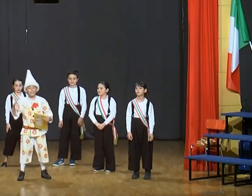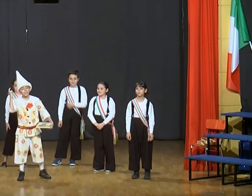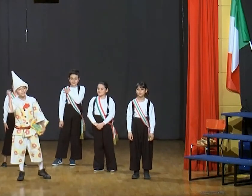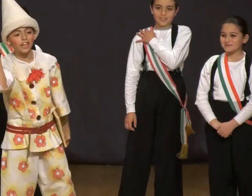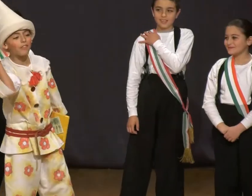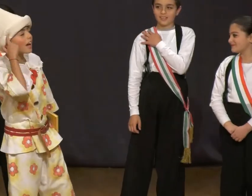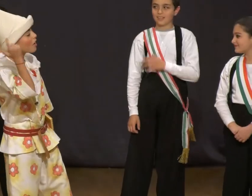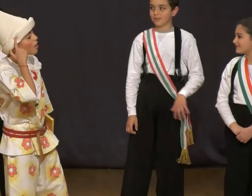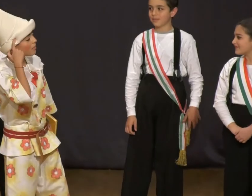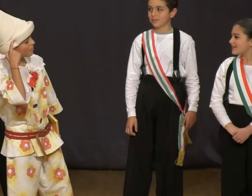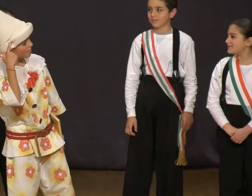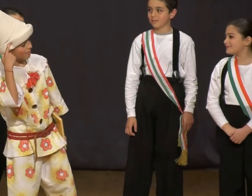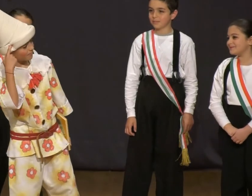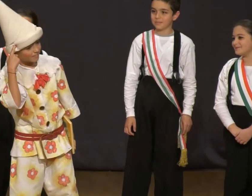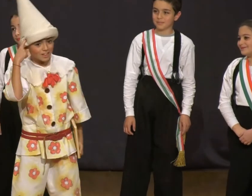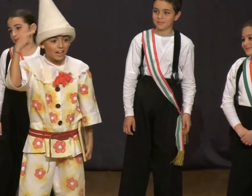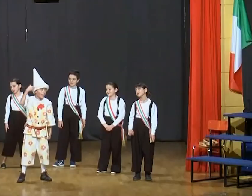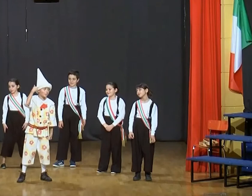Bravi.